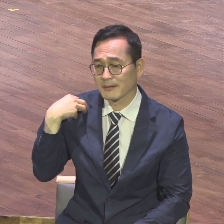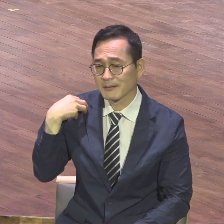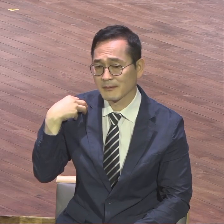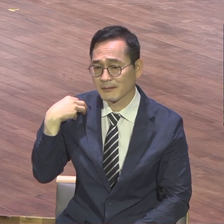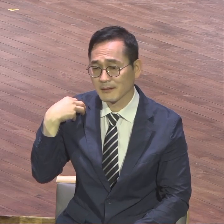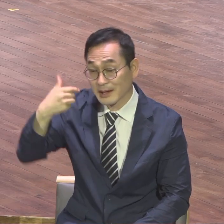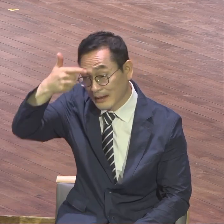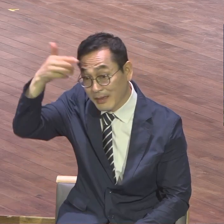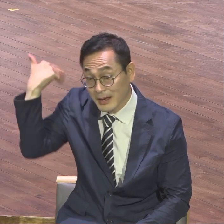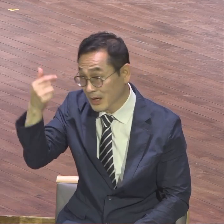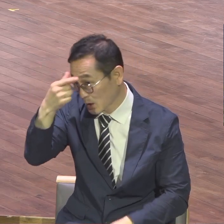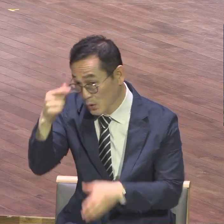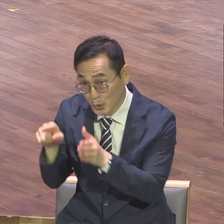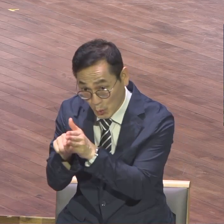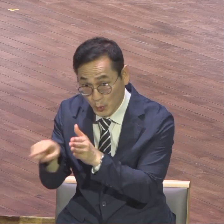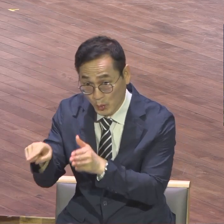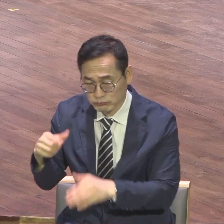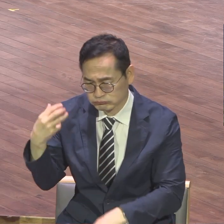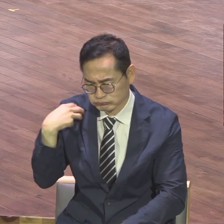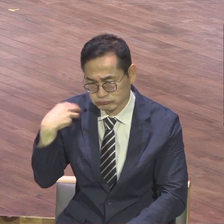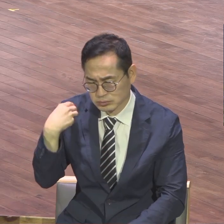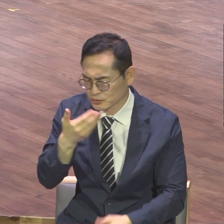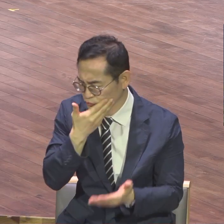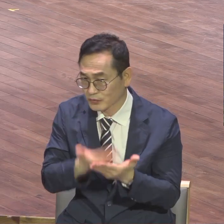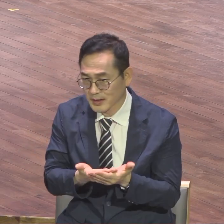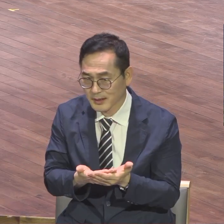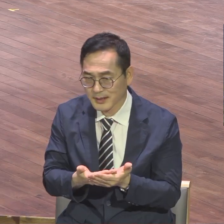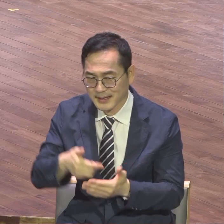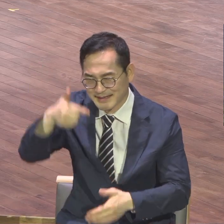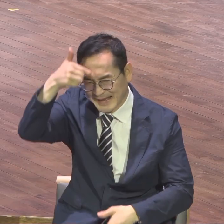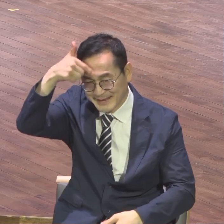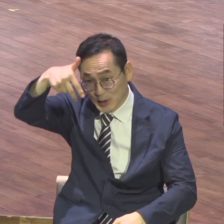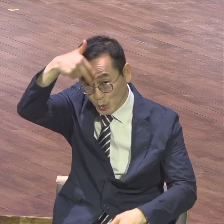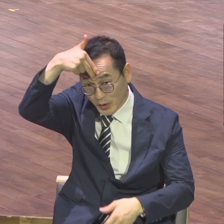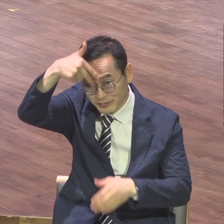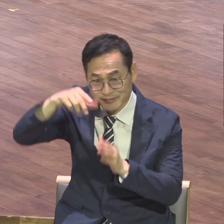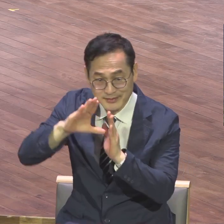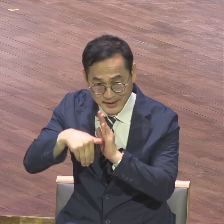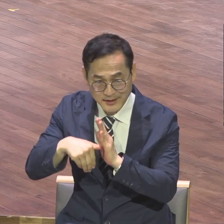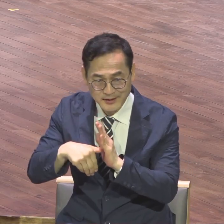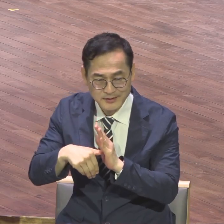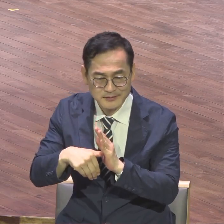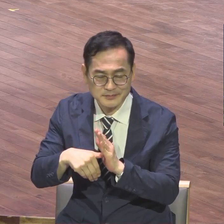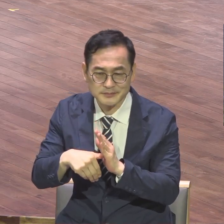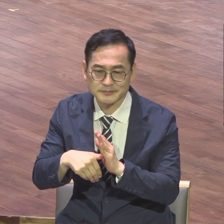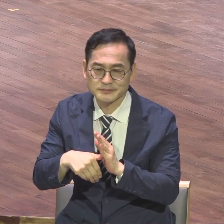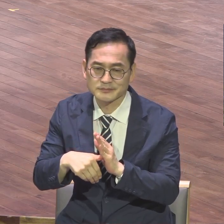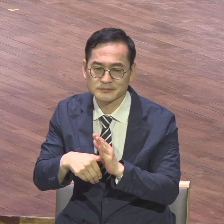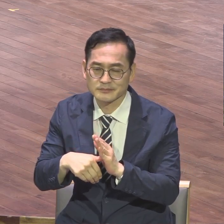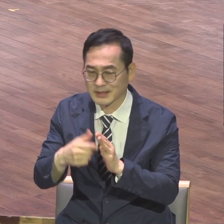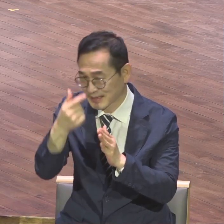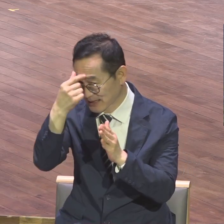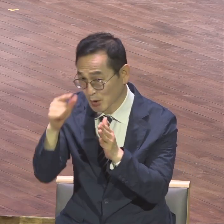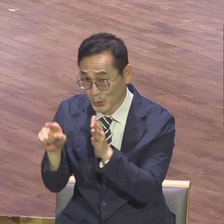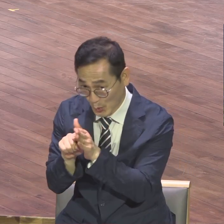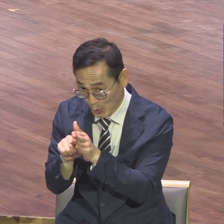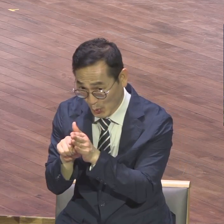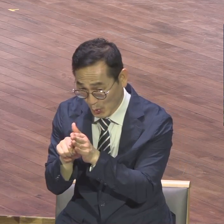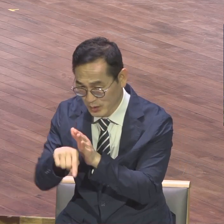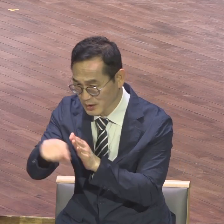현장이었다니까요. 교회가 그 한 말에 기독교는 신